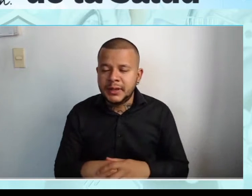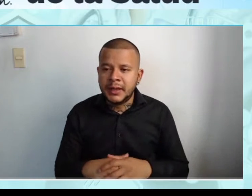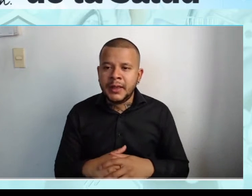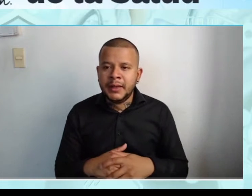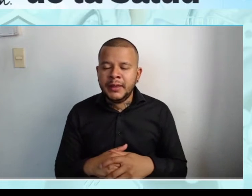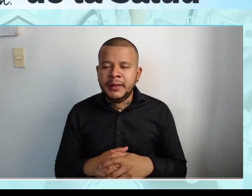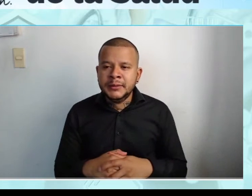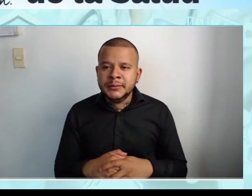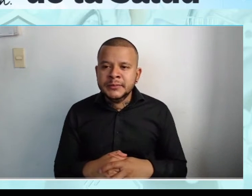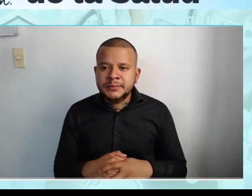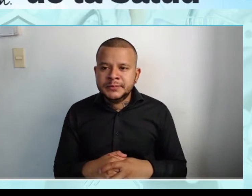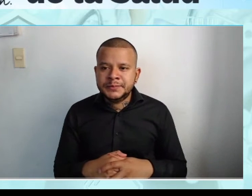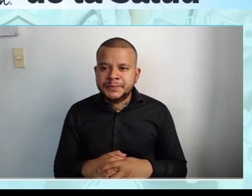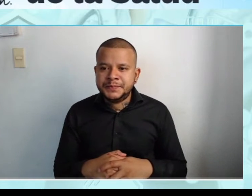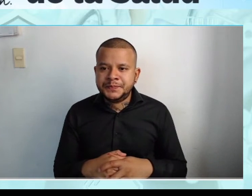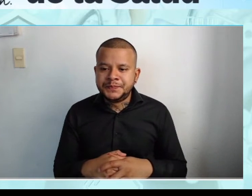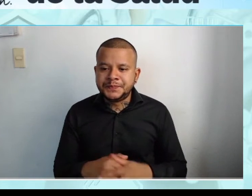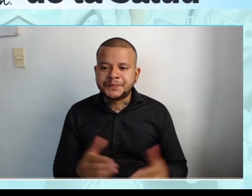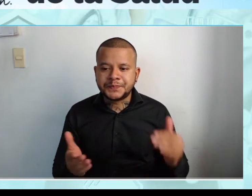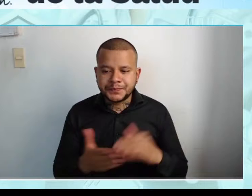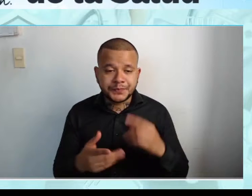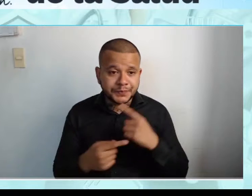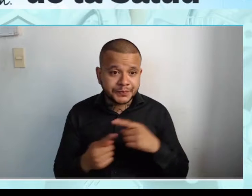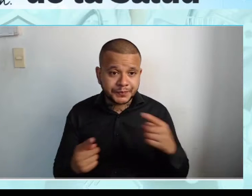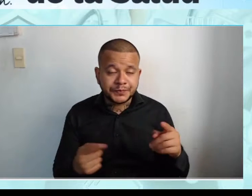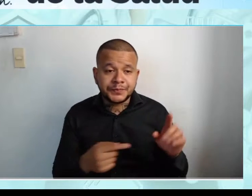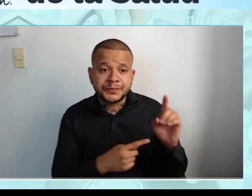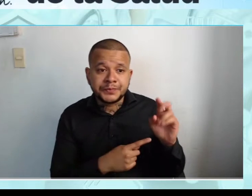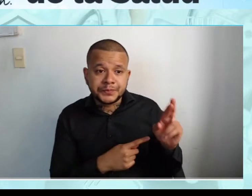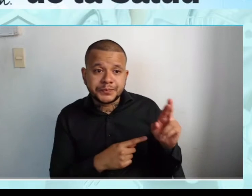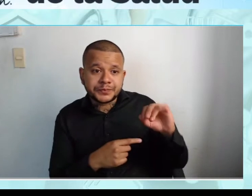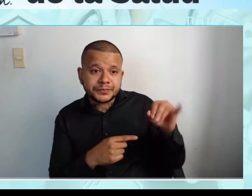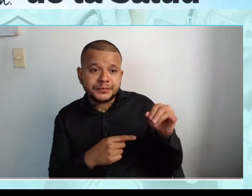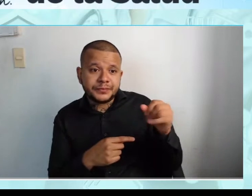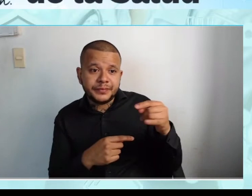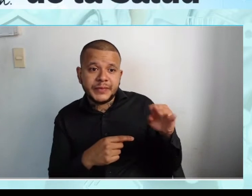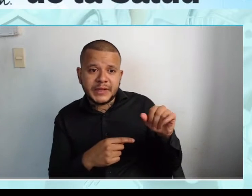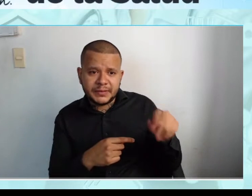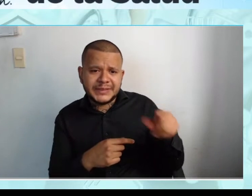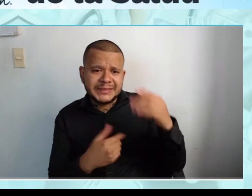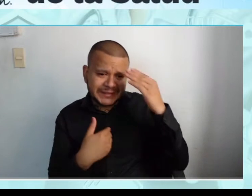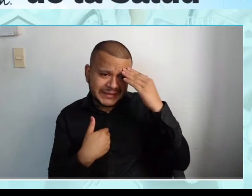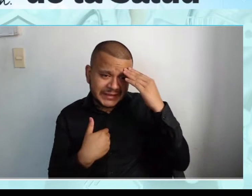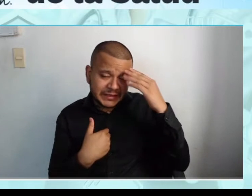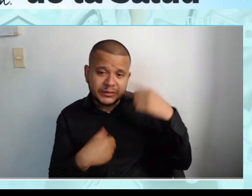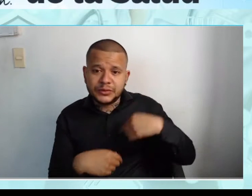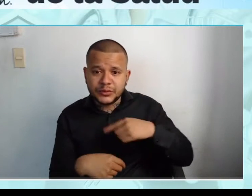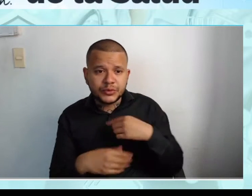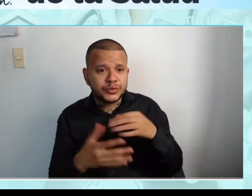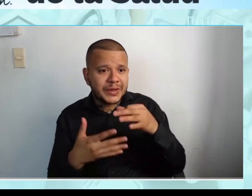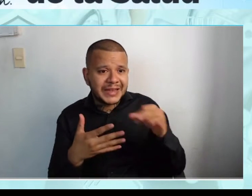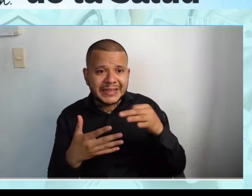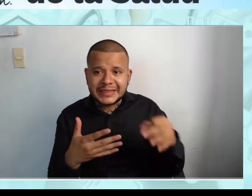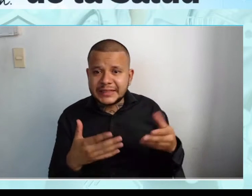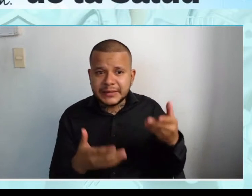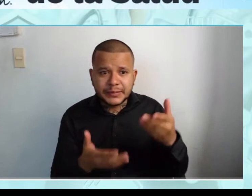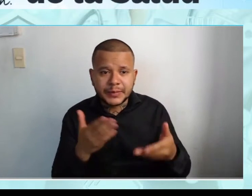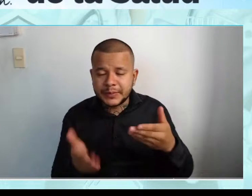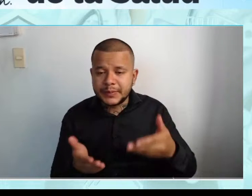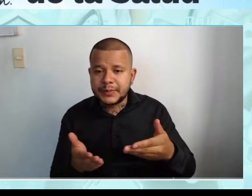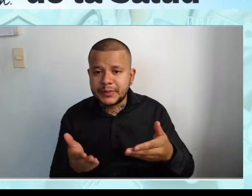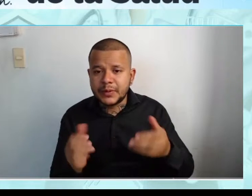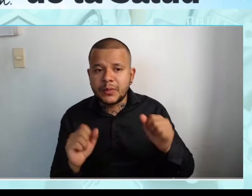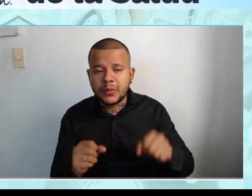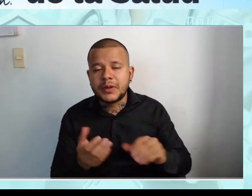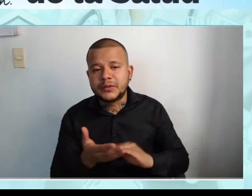personas con discapacidad. Pero vuelvo, insisto, temporalmente, y la doctora Yasmín es consciente de que nos tocan las alternativas transitorias que nos permitan dar salida